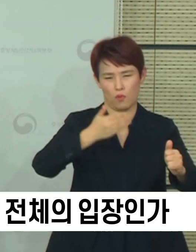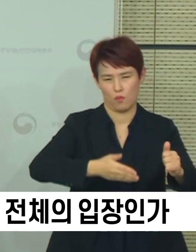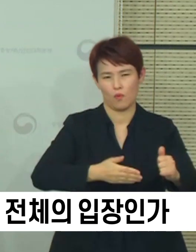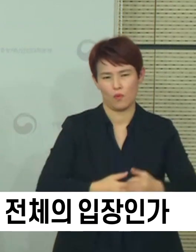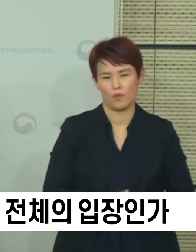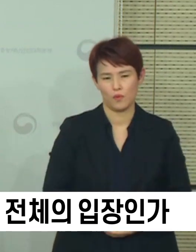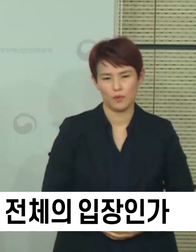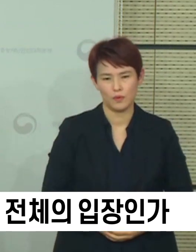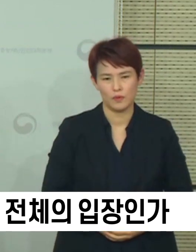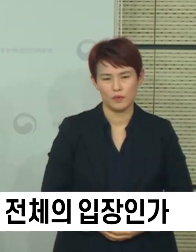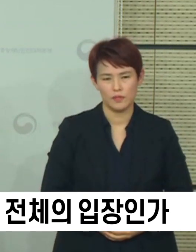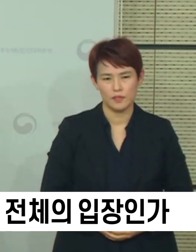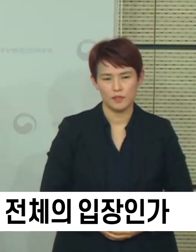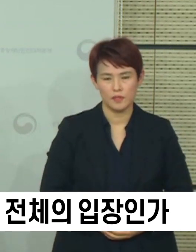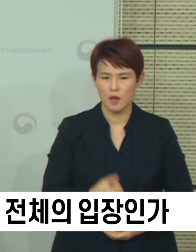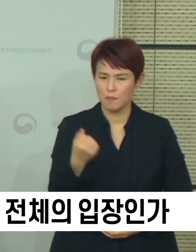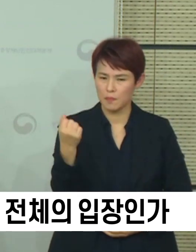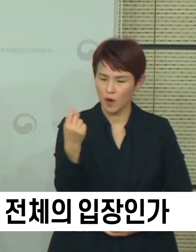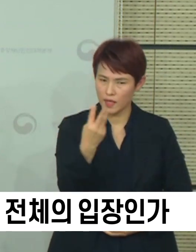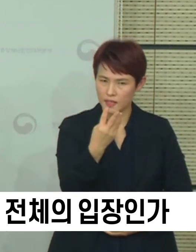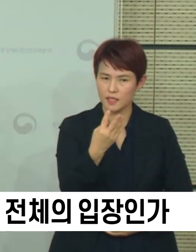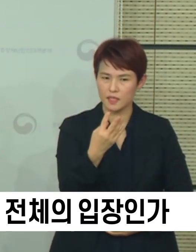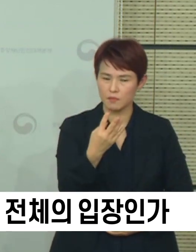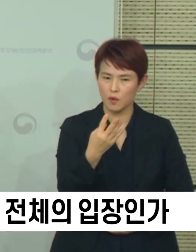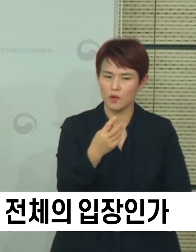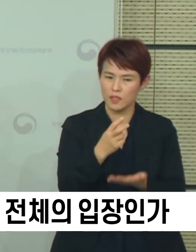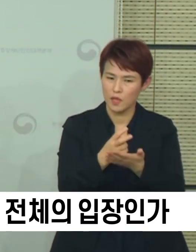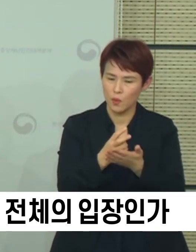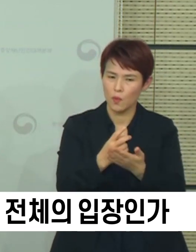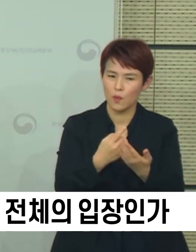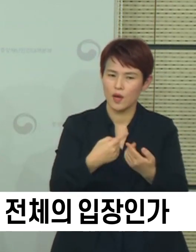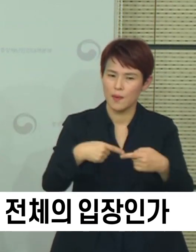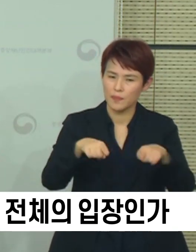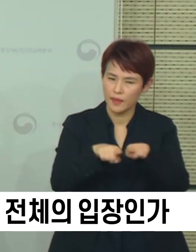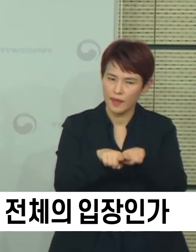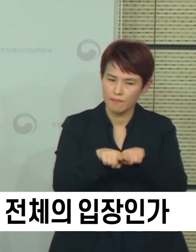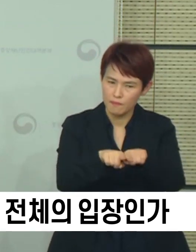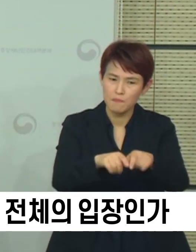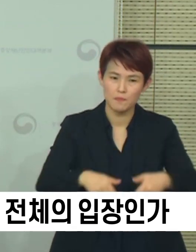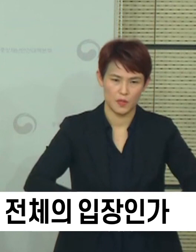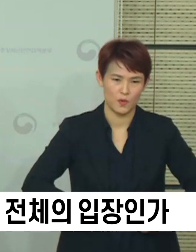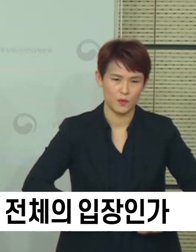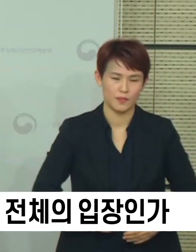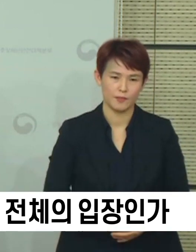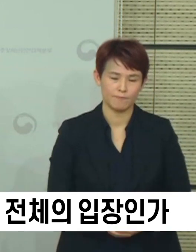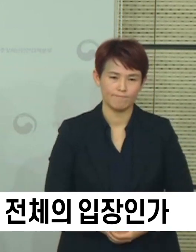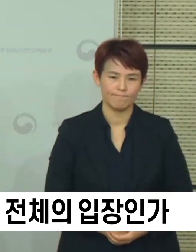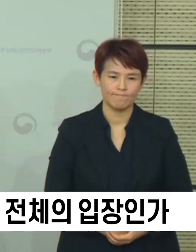있고 관련돼서 몇 가지 보완적인 제도들이 같이 이루어져야 된다고 생각을 합니다.